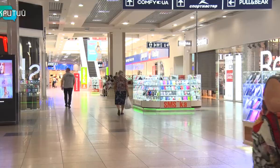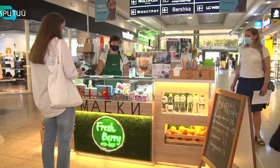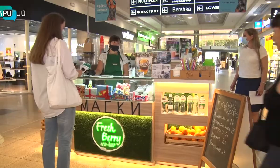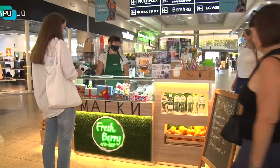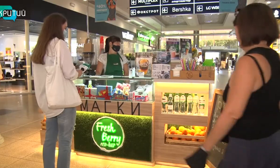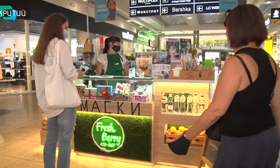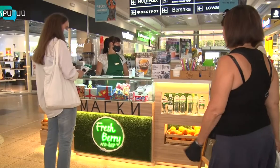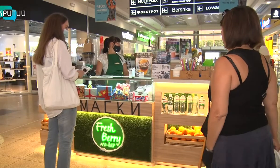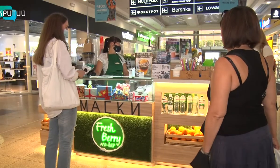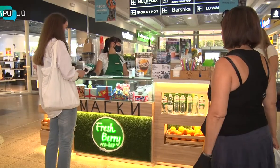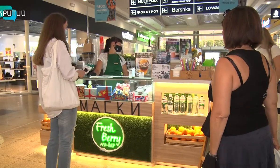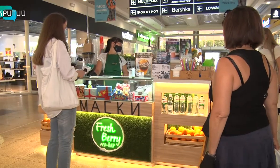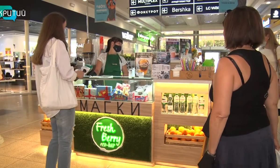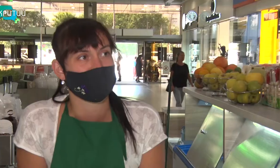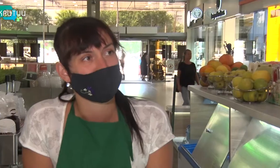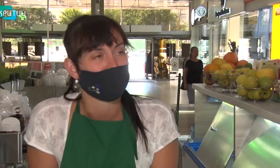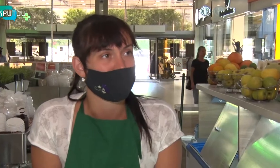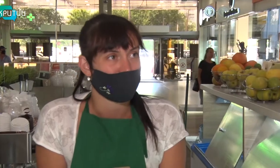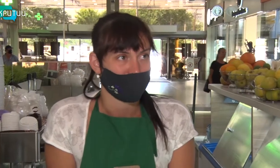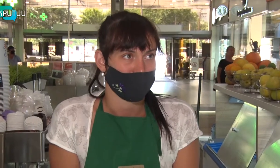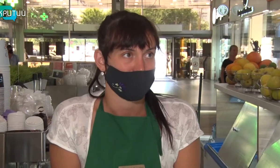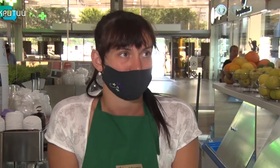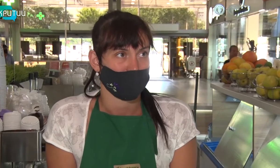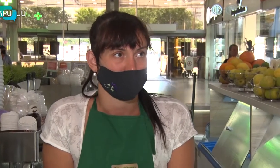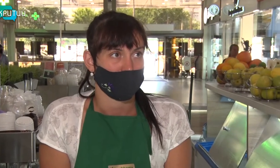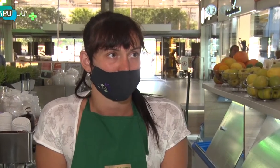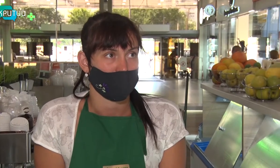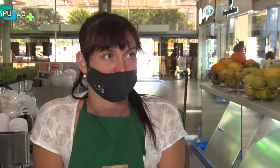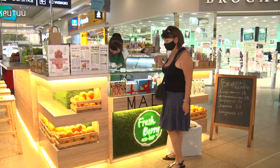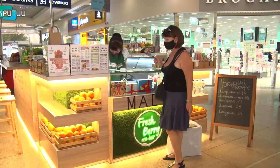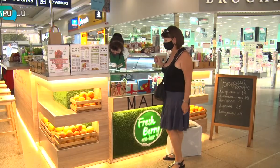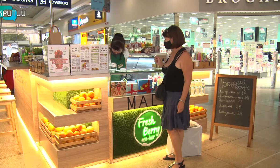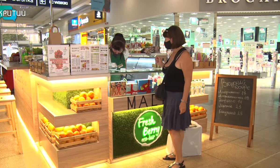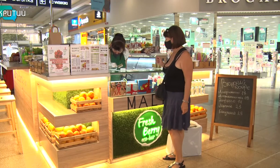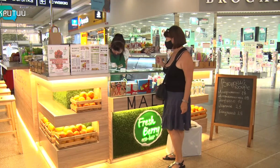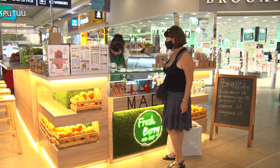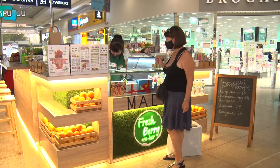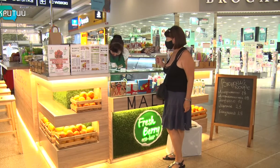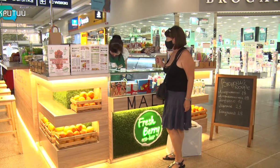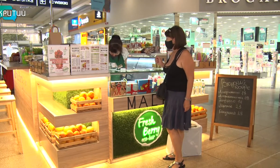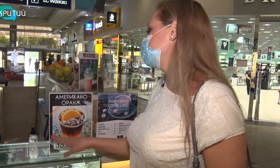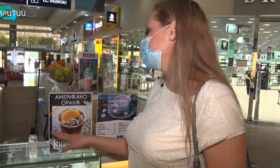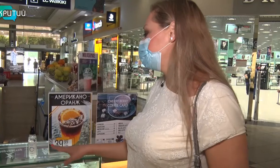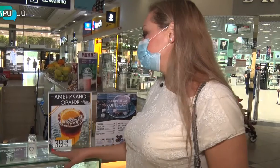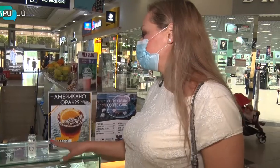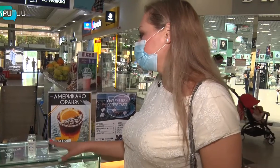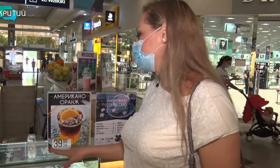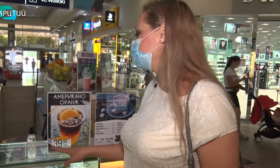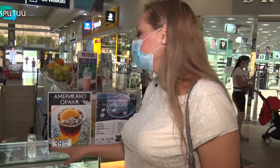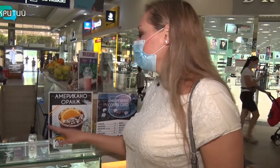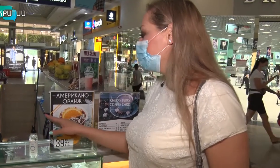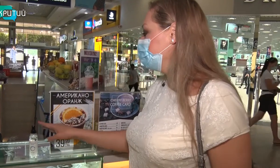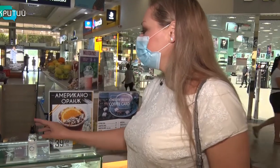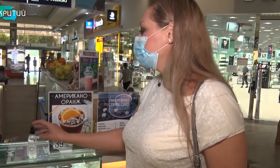будні, а й вихідні. З перевіркою завітали до одного з торгівельних центрів. Порушення, як то кажуть, з порогу. Цей антисептичний